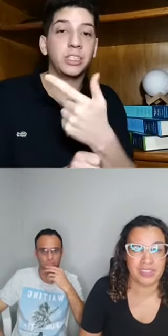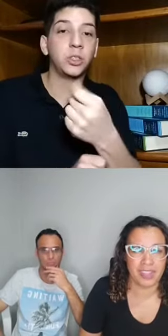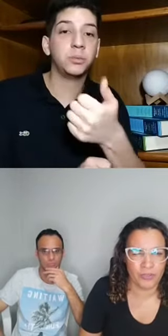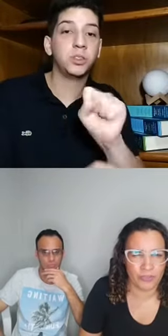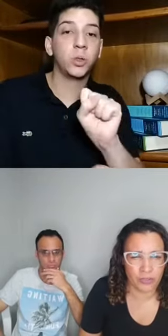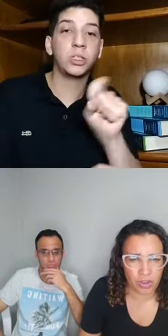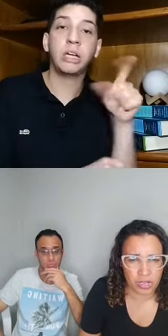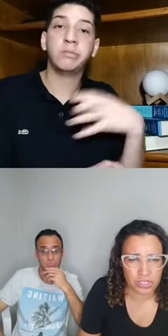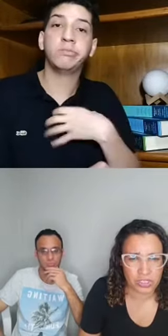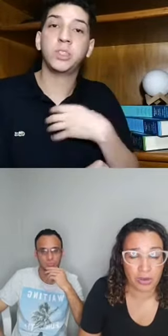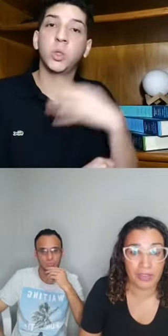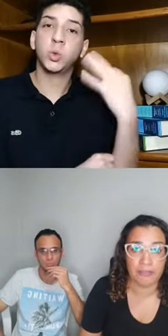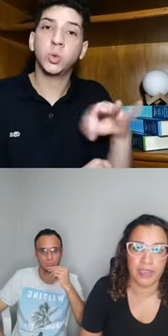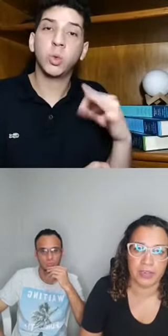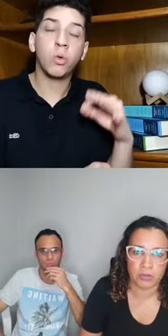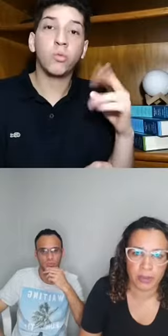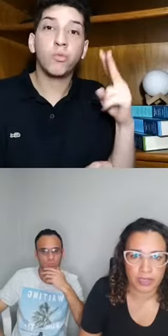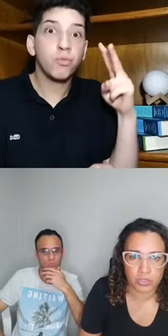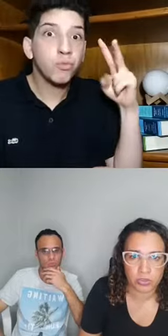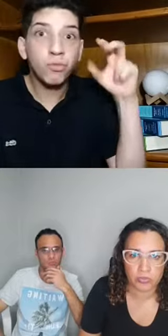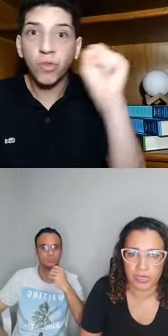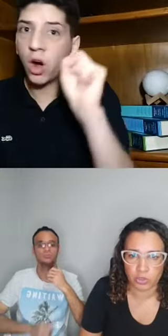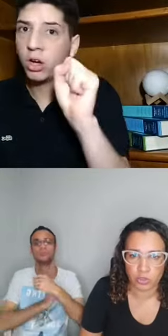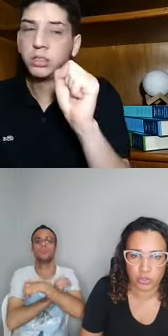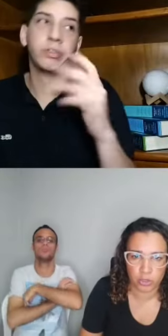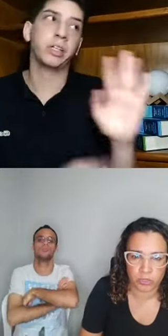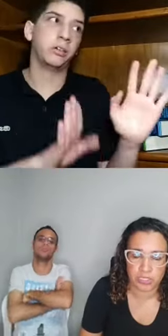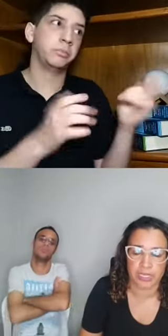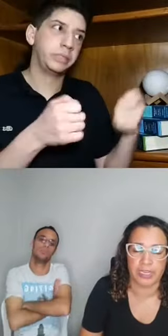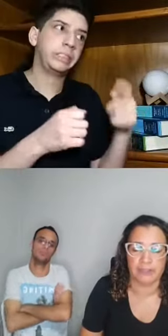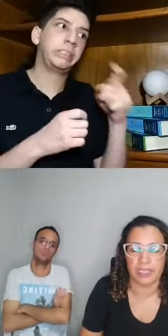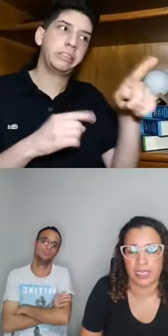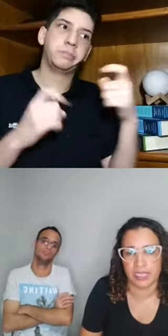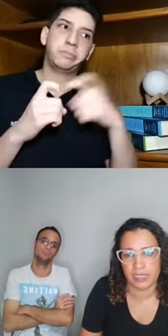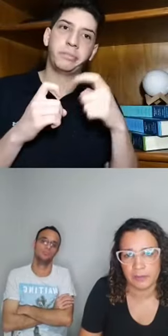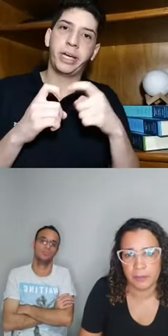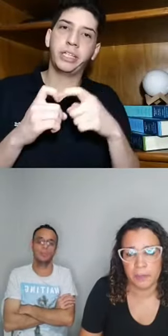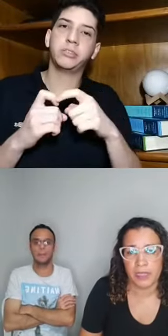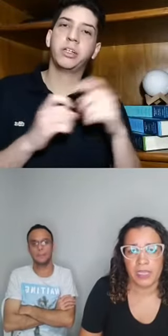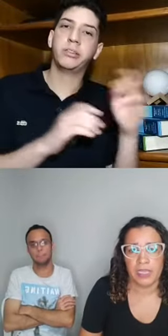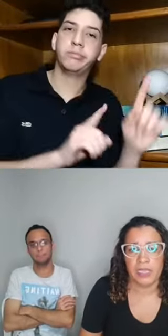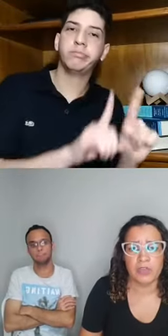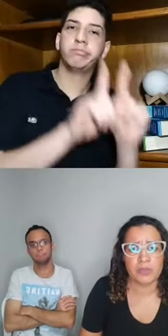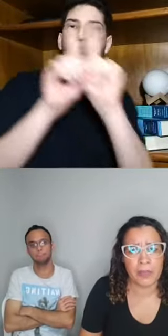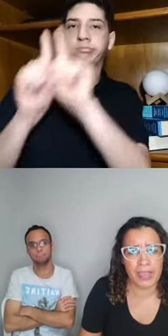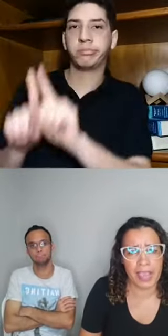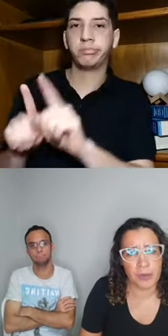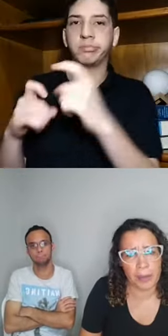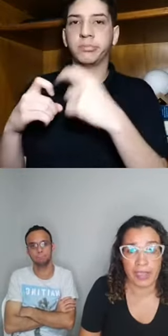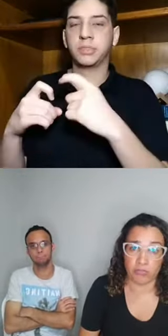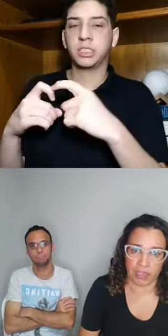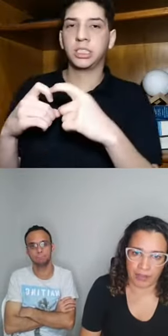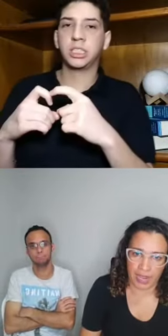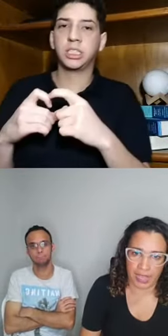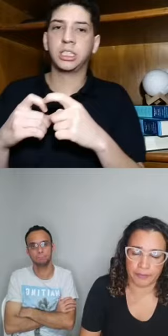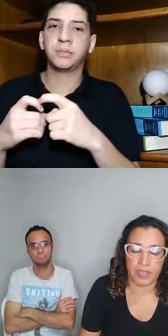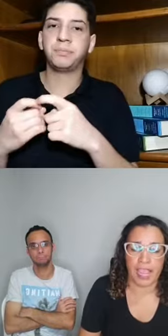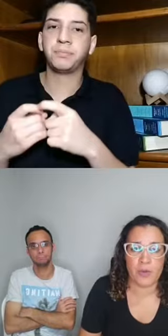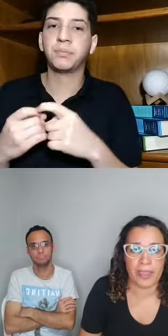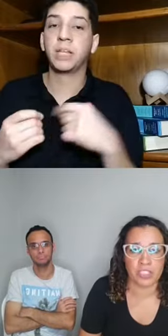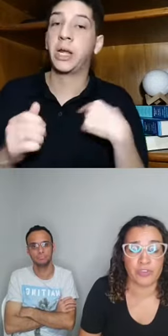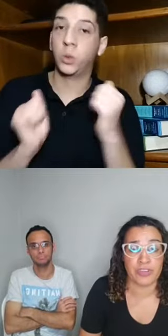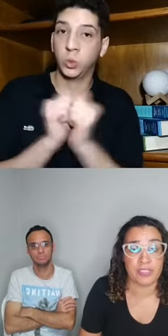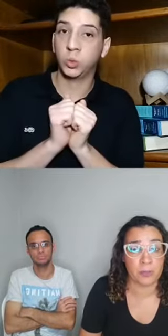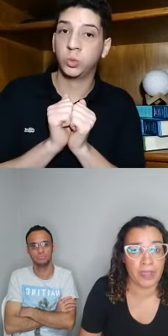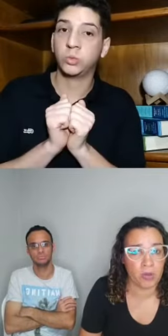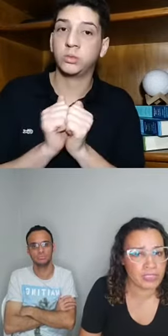dor tão forte que eu levei ele no médico. Foi onde o Júlio Kubitschek. Levei ele. E os médicos. Aí eu tava lá. Aí